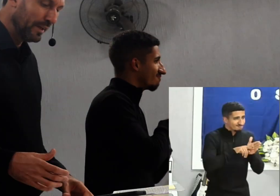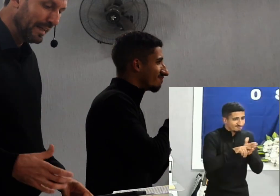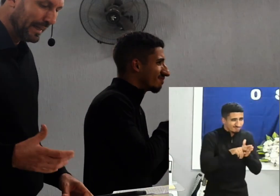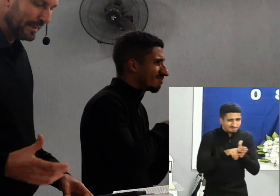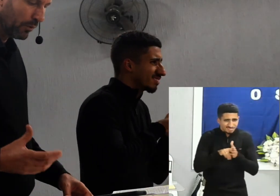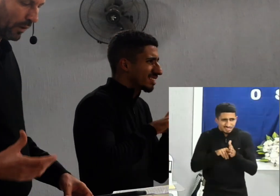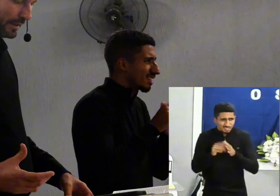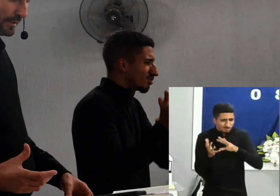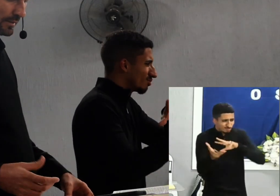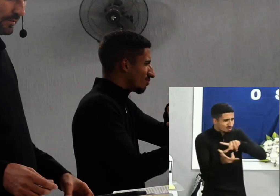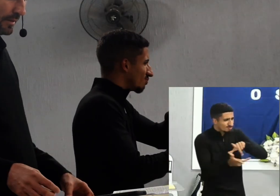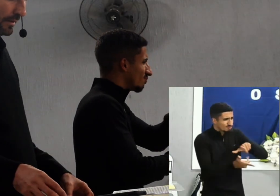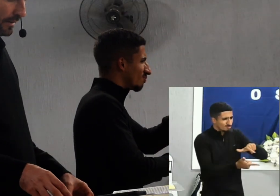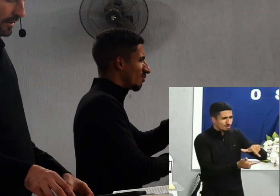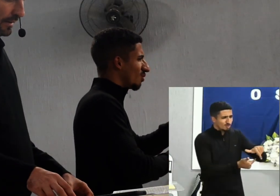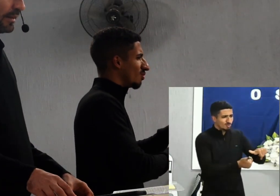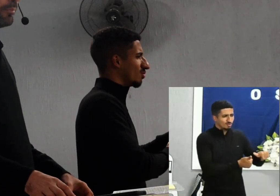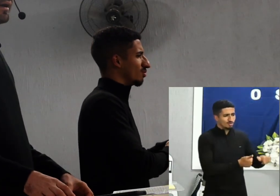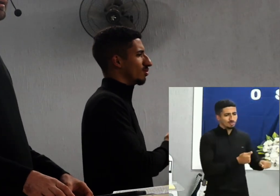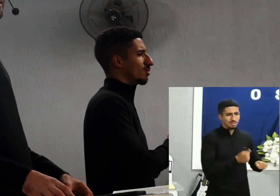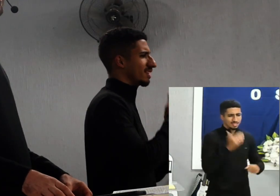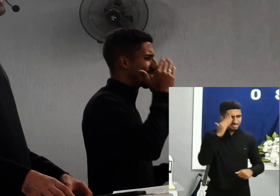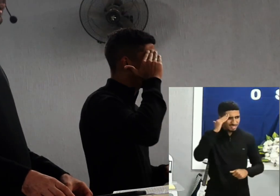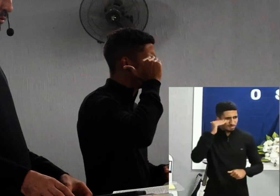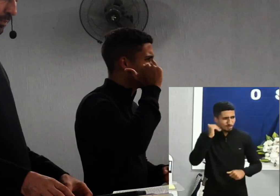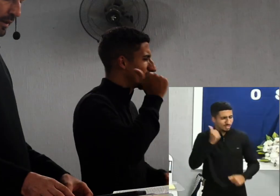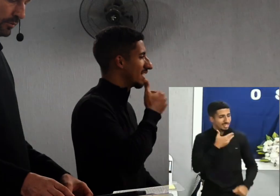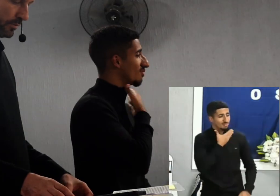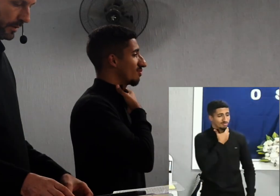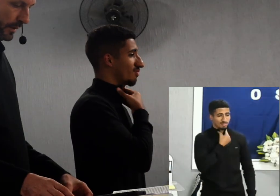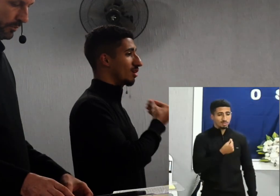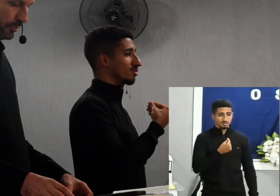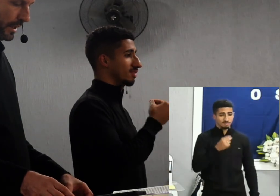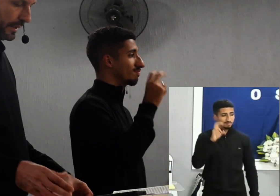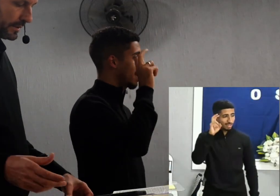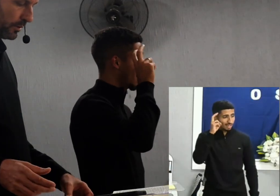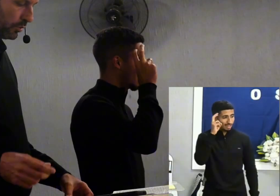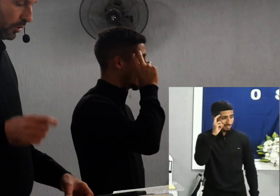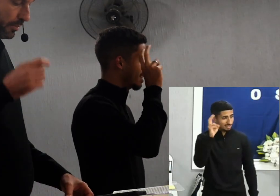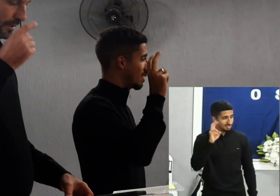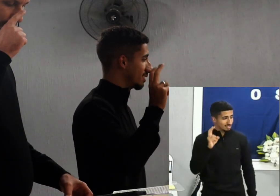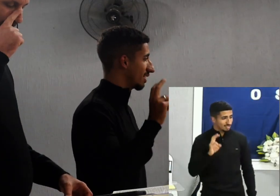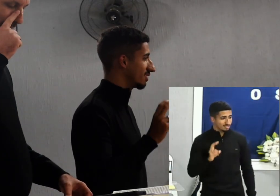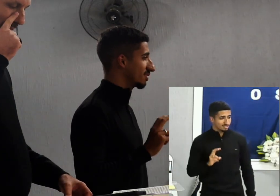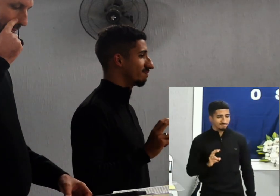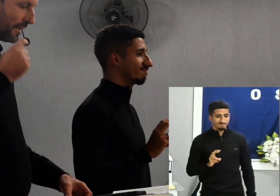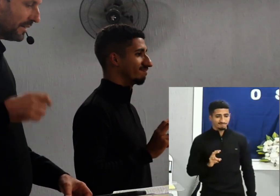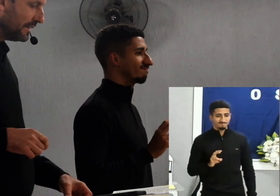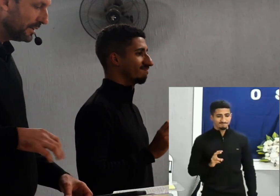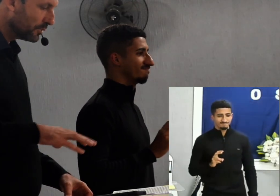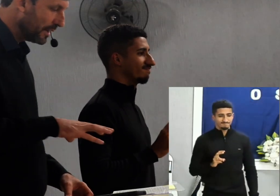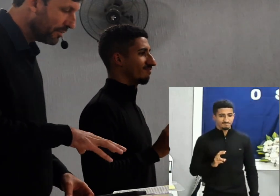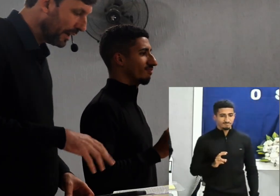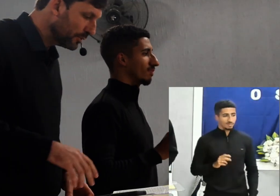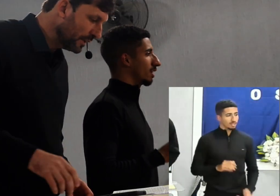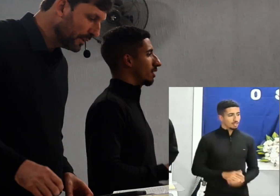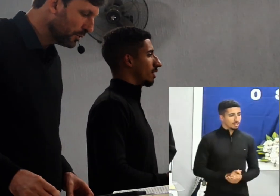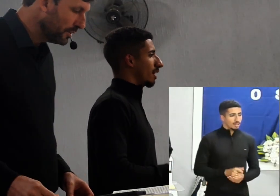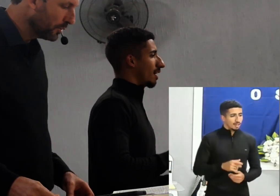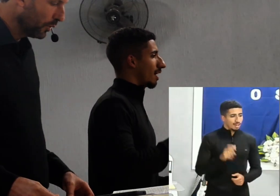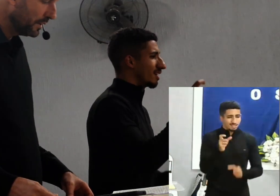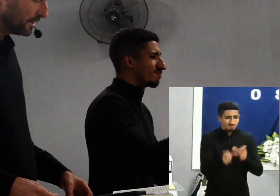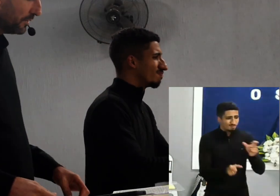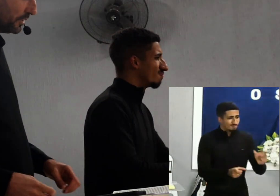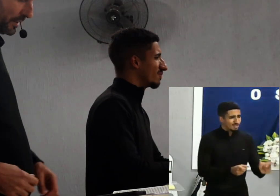comprometidas, são inadequadas para avaliarem o plano de redenção do homem. E é disso que ele fala nos